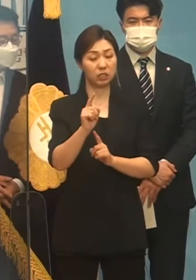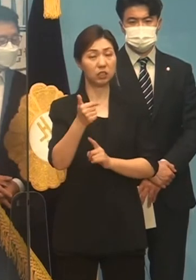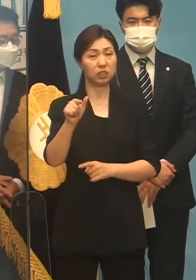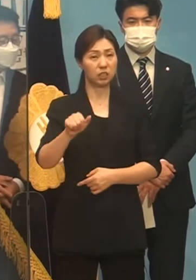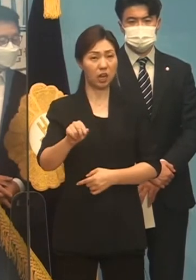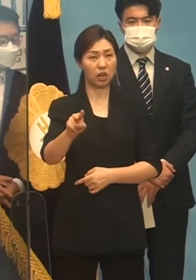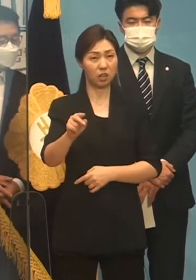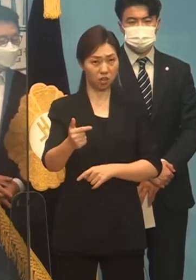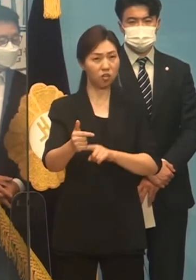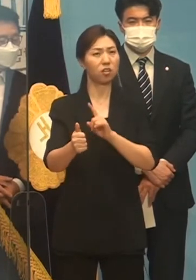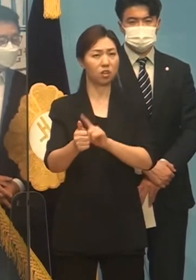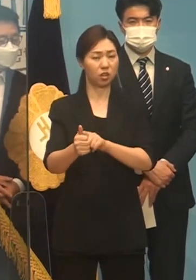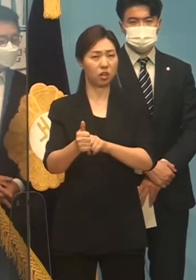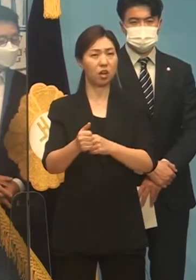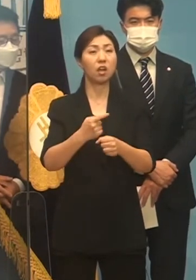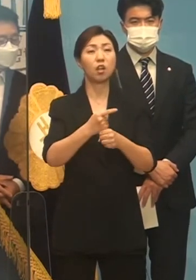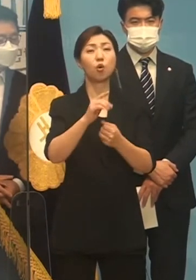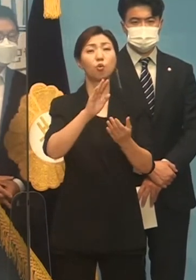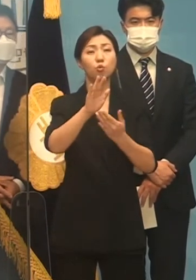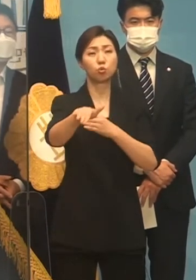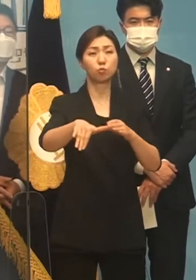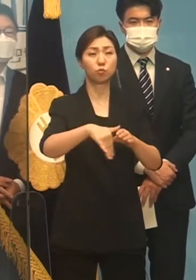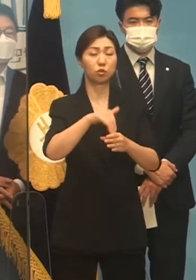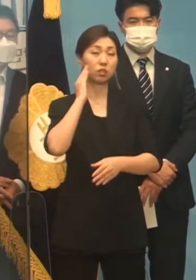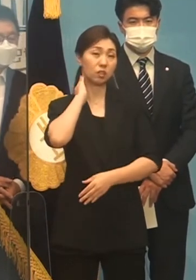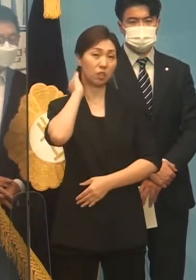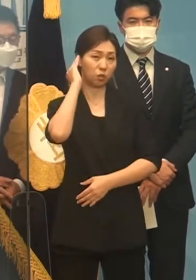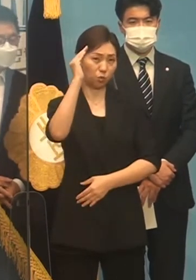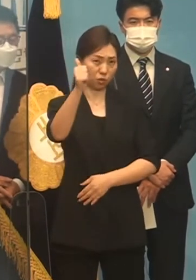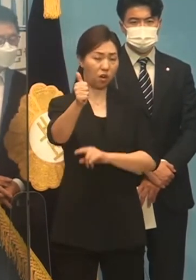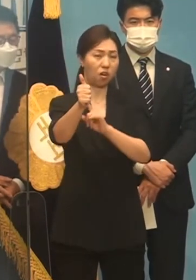대한민국 문재인 대통령 다음의